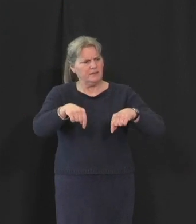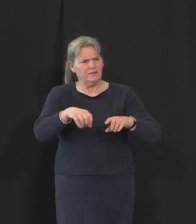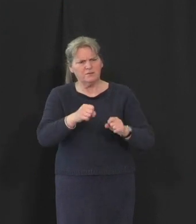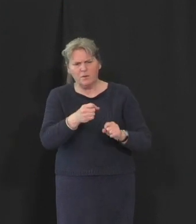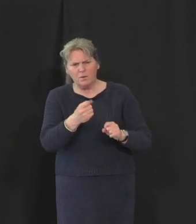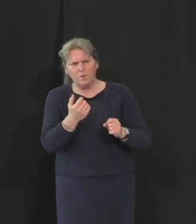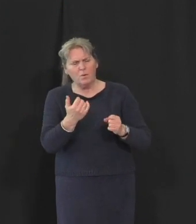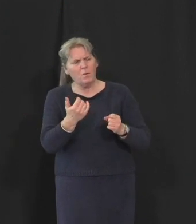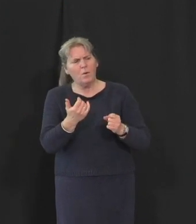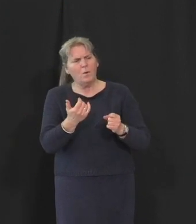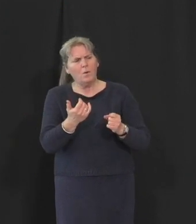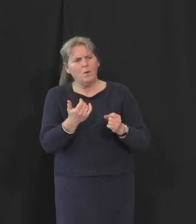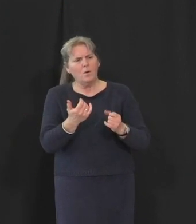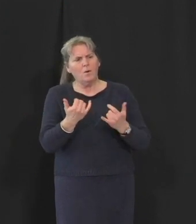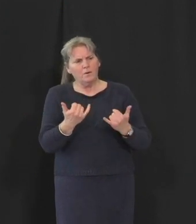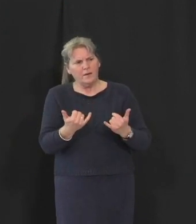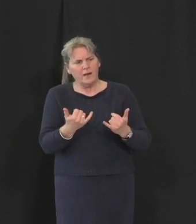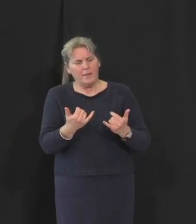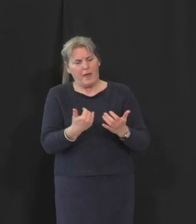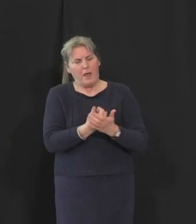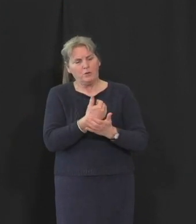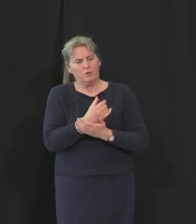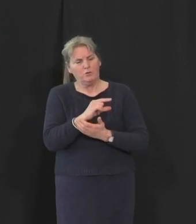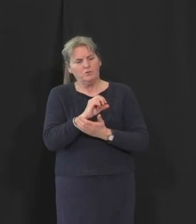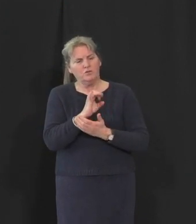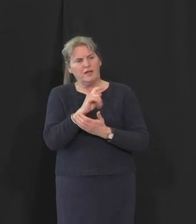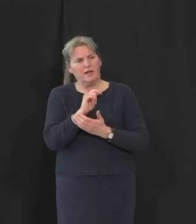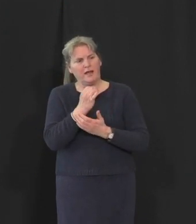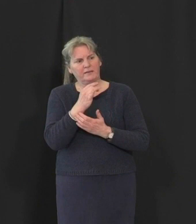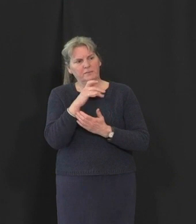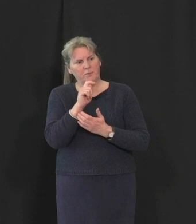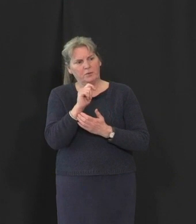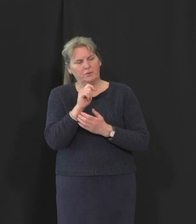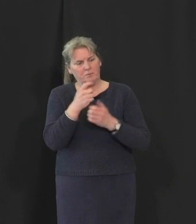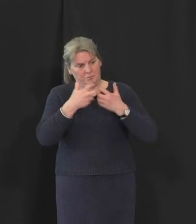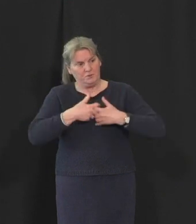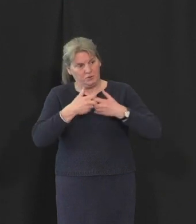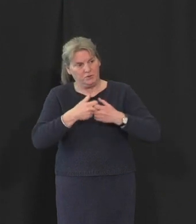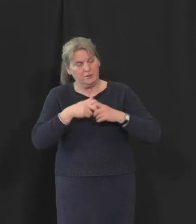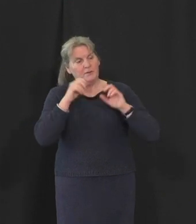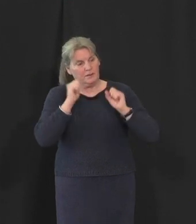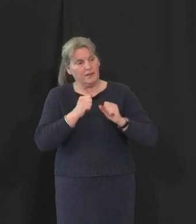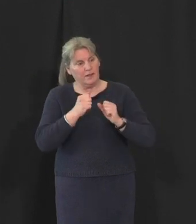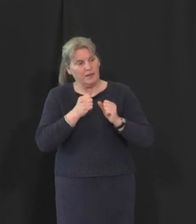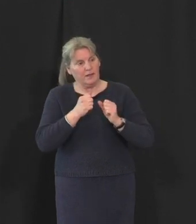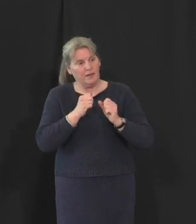you can explain how the GenExpert machine will change that, if it does, if that's my understanding.